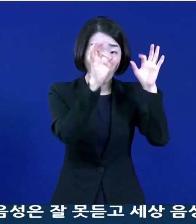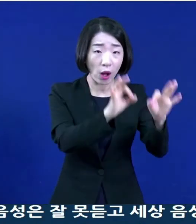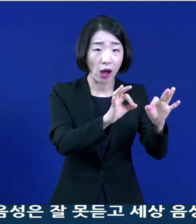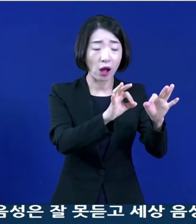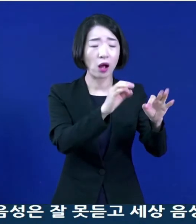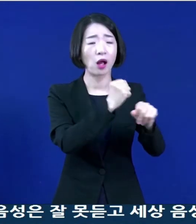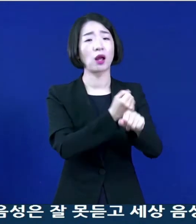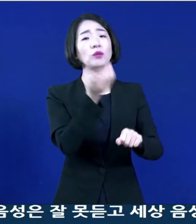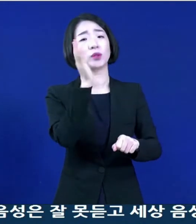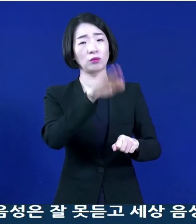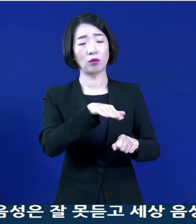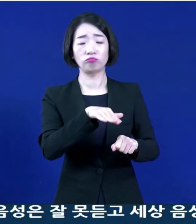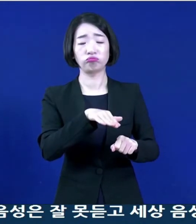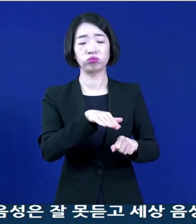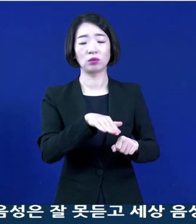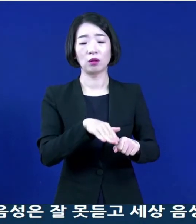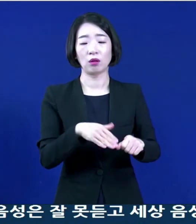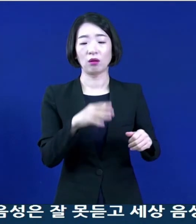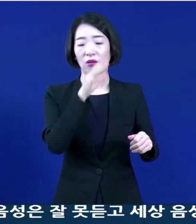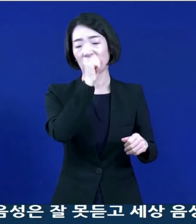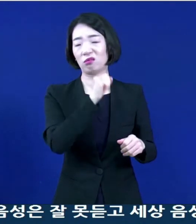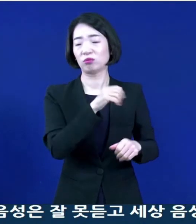움직여지는 거, 이거 영적인